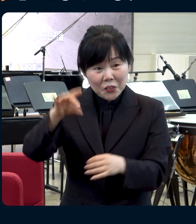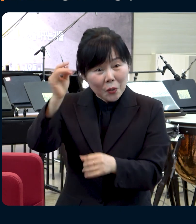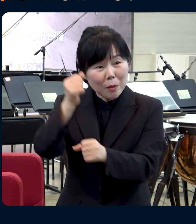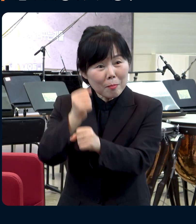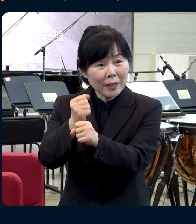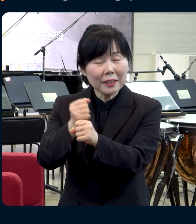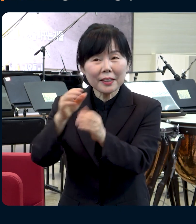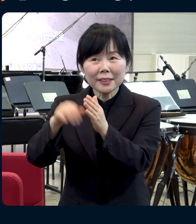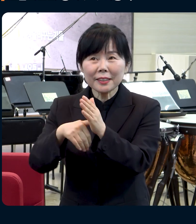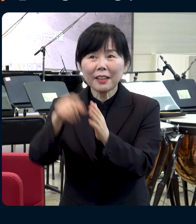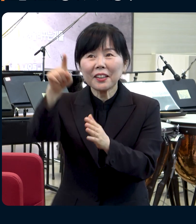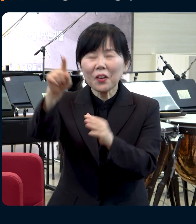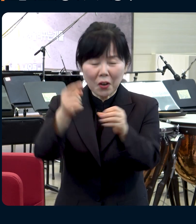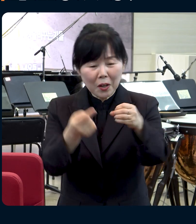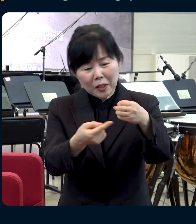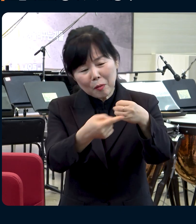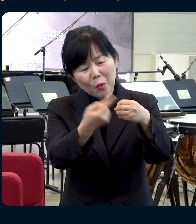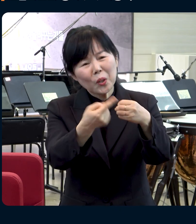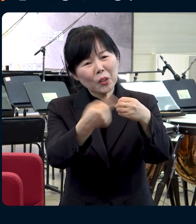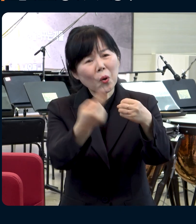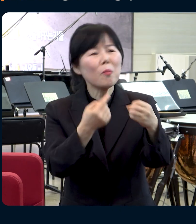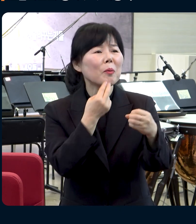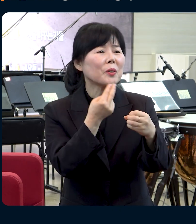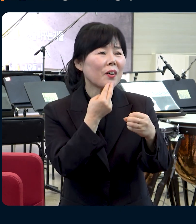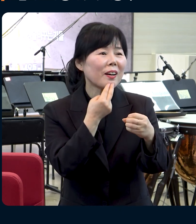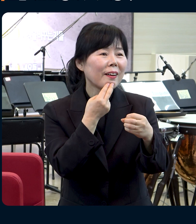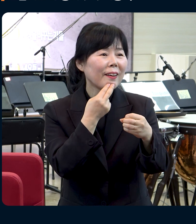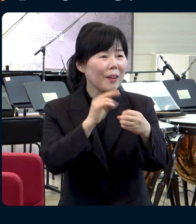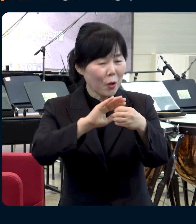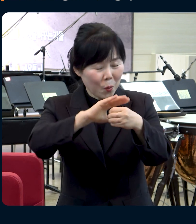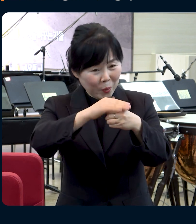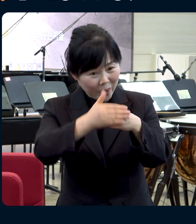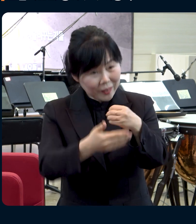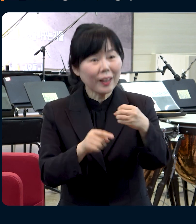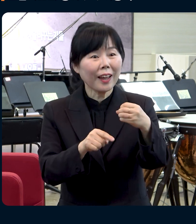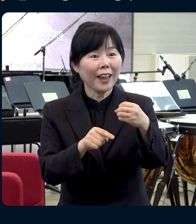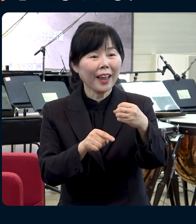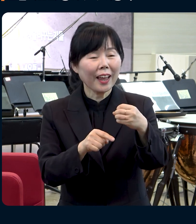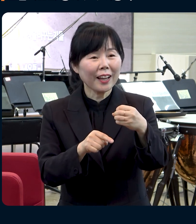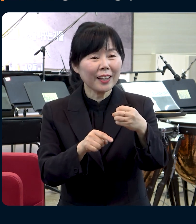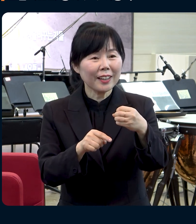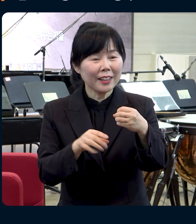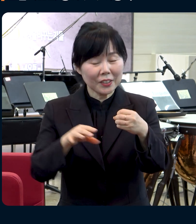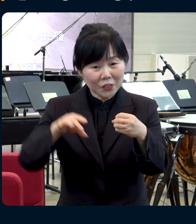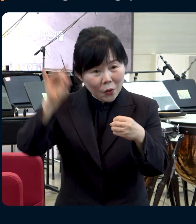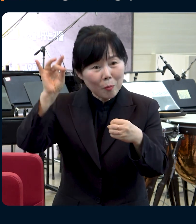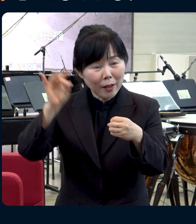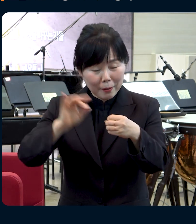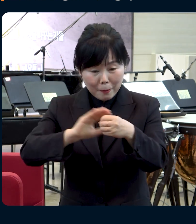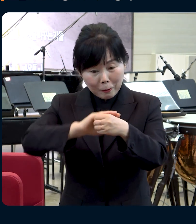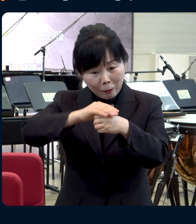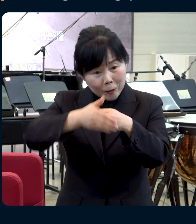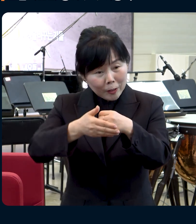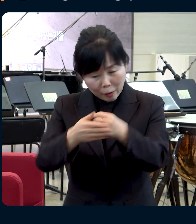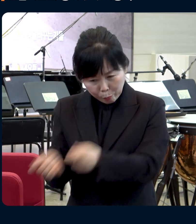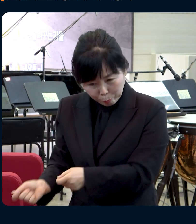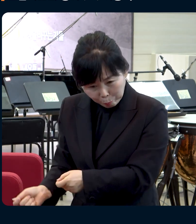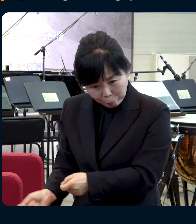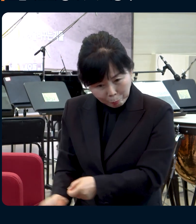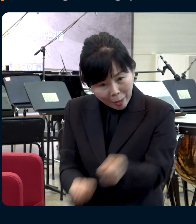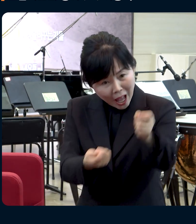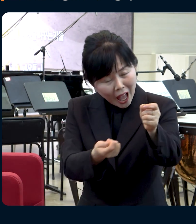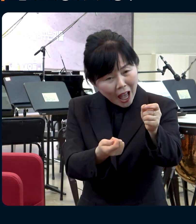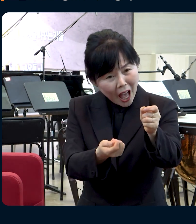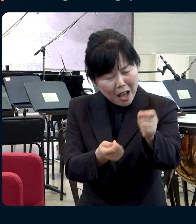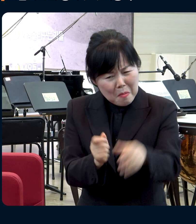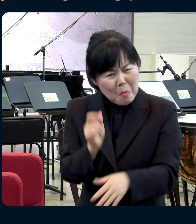굉장히 맨들맨들하고 이랬대요. 그런데 이 골프공이 맨 처음 맨들맨들해서 딱 때리니까 한 120m